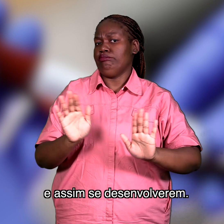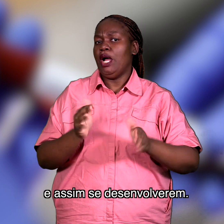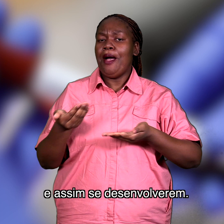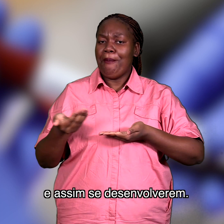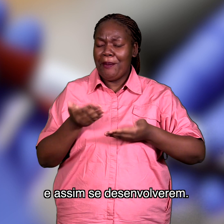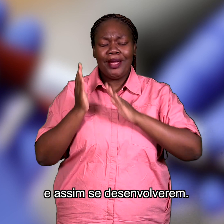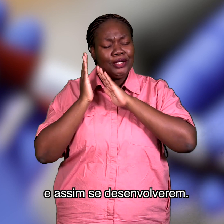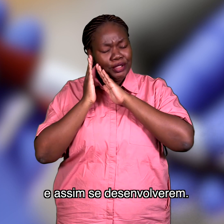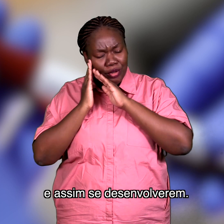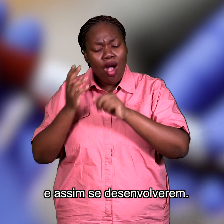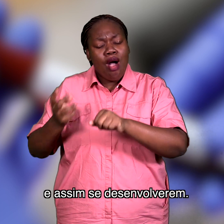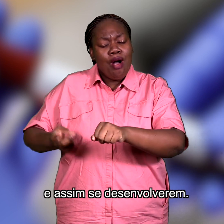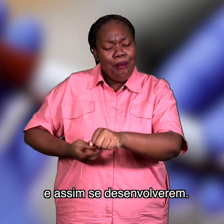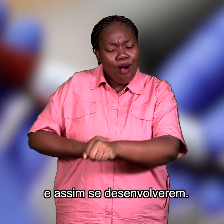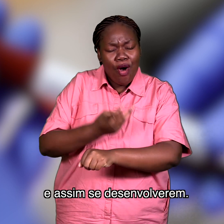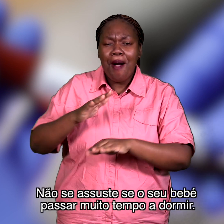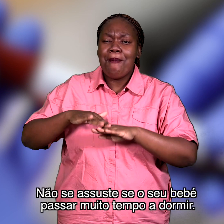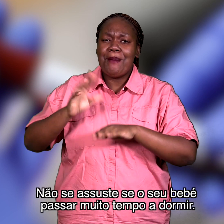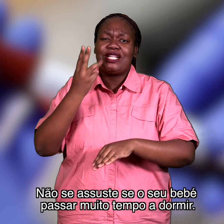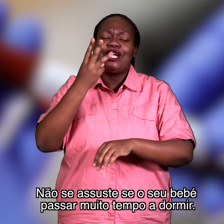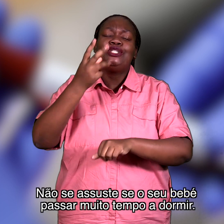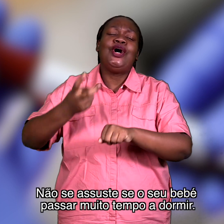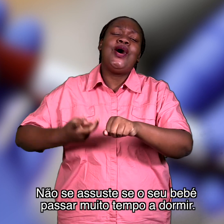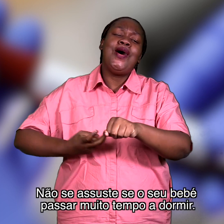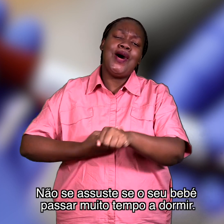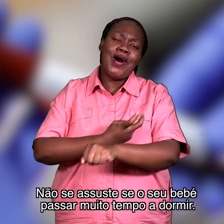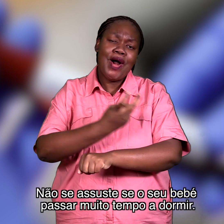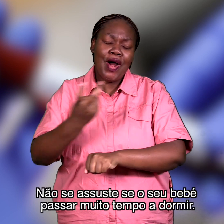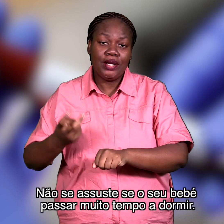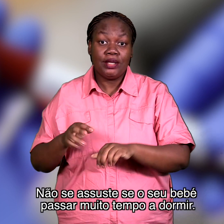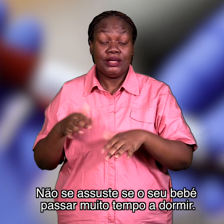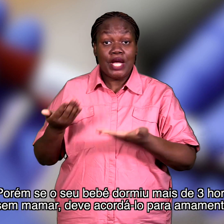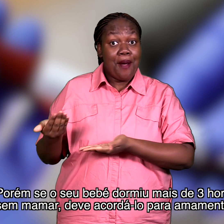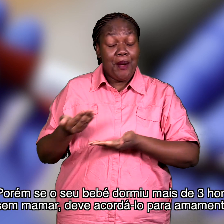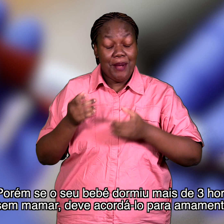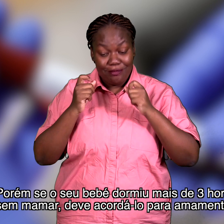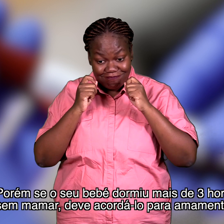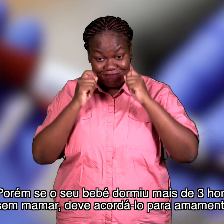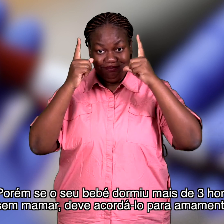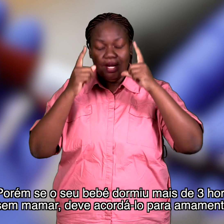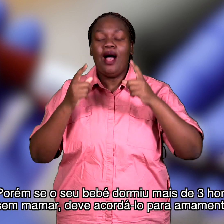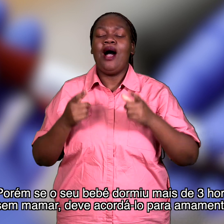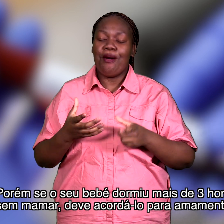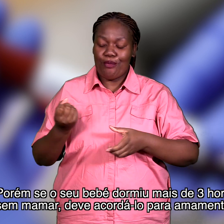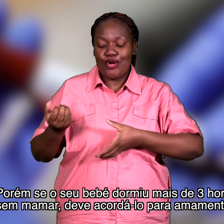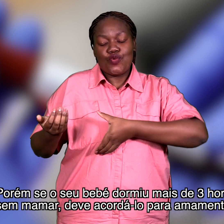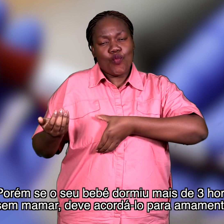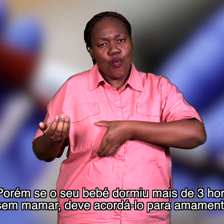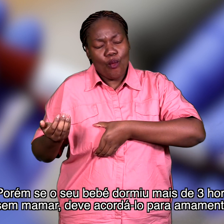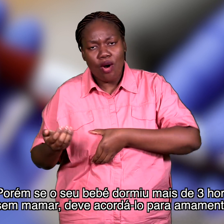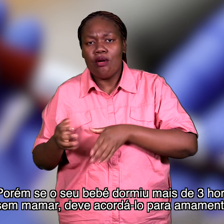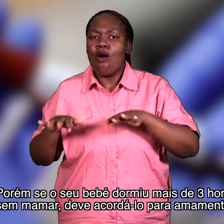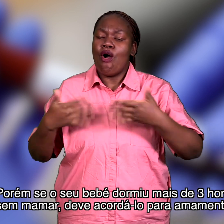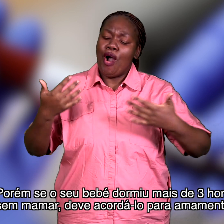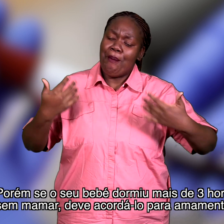passar muito tempo a dormir. Porém, se o seu bebê dormiu mais de 3 horas sem mamar, deve acordá-lo para amamentar. Quando este